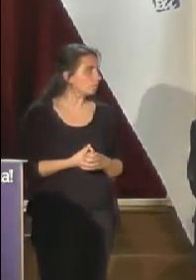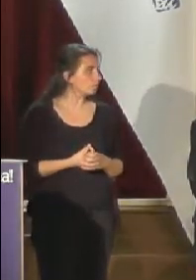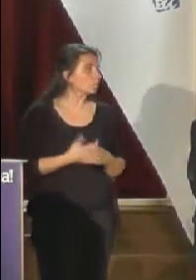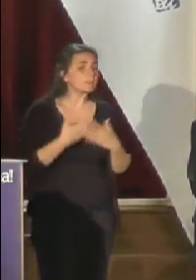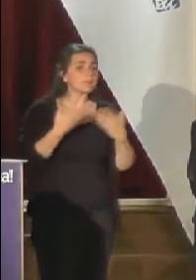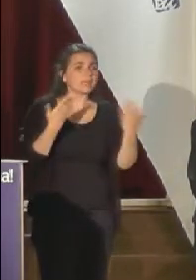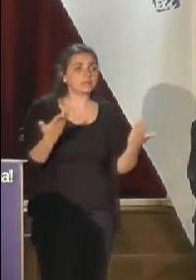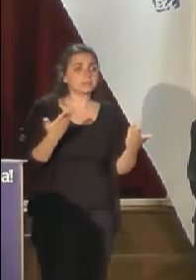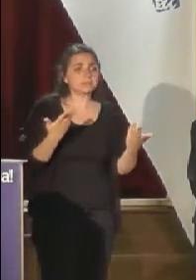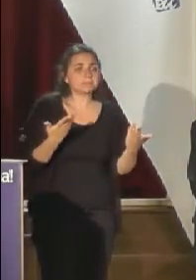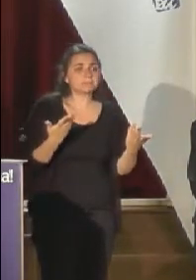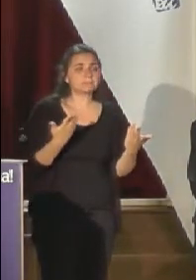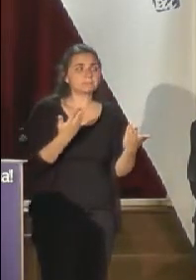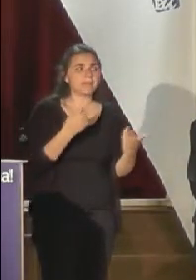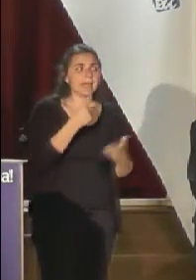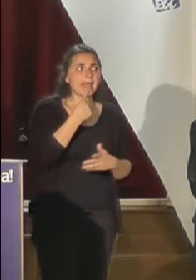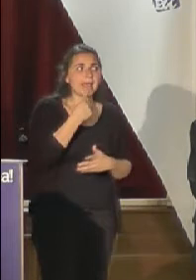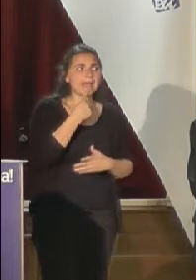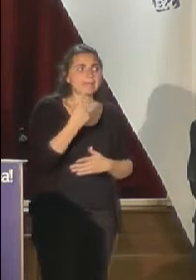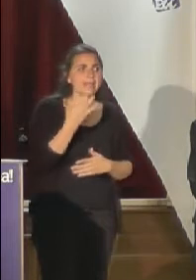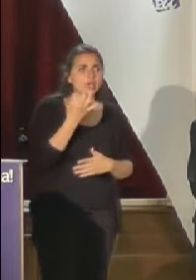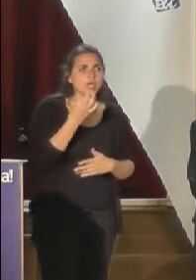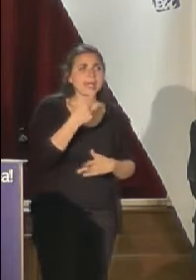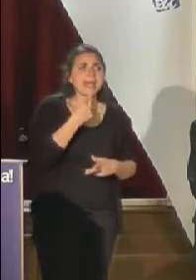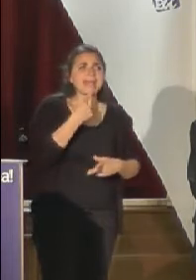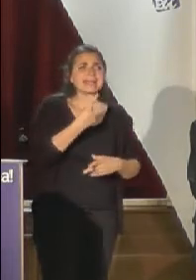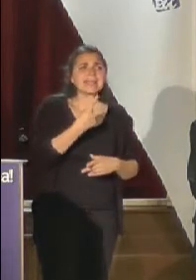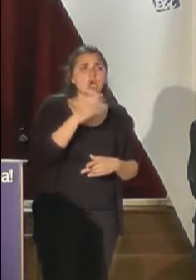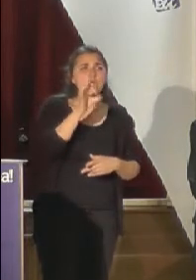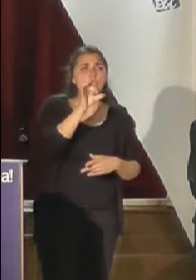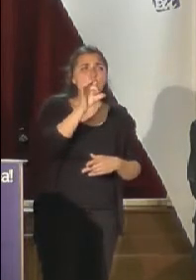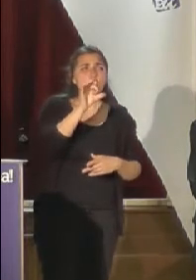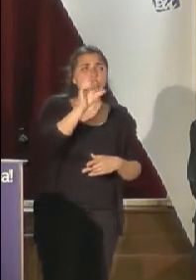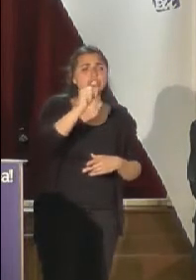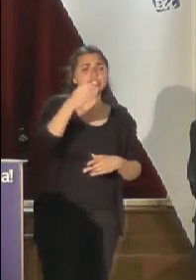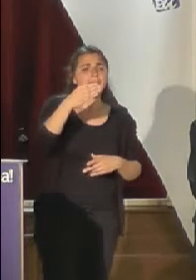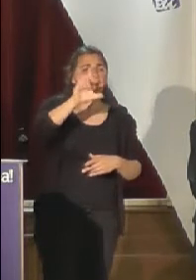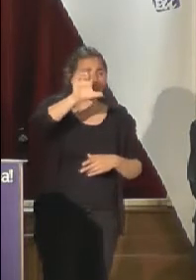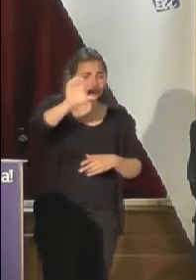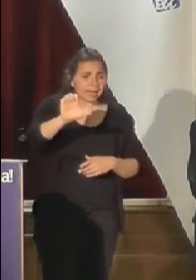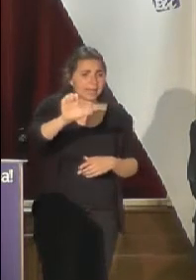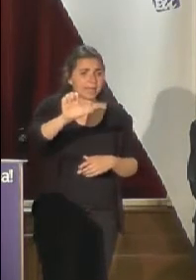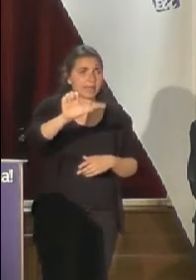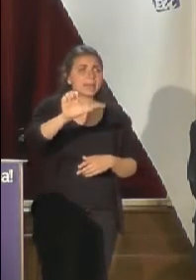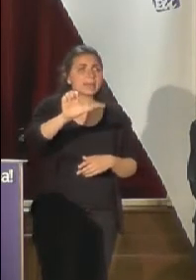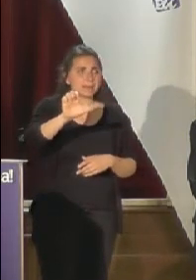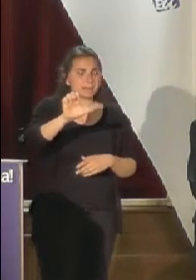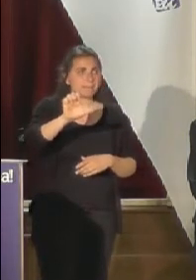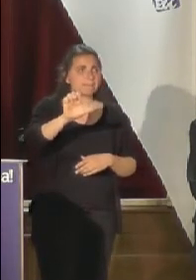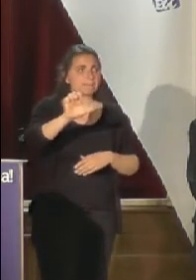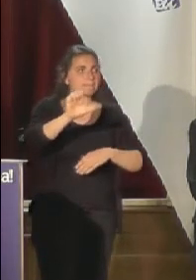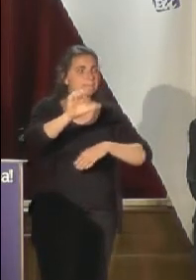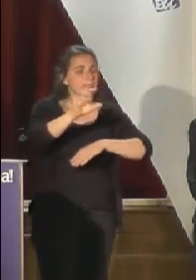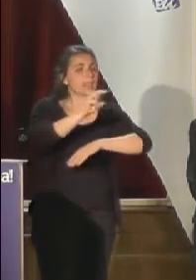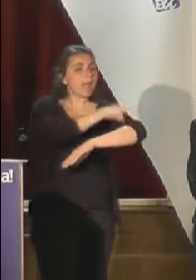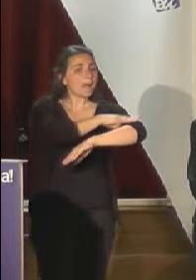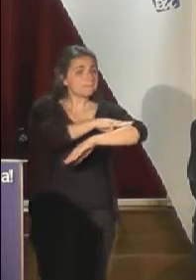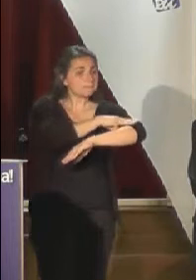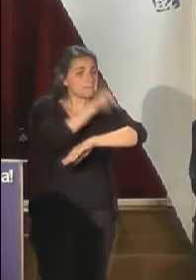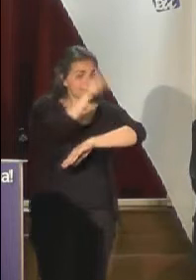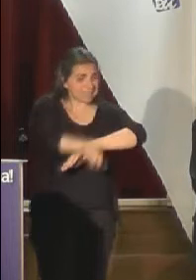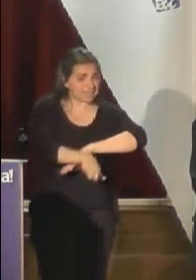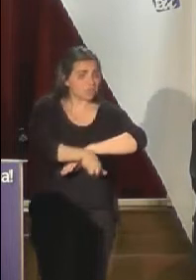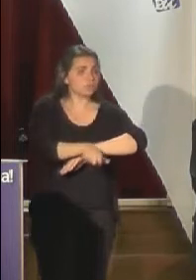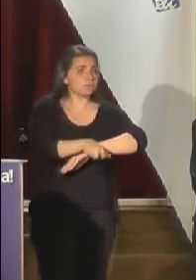Pois dixeron que, como dixo Schäuble, ese ministro da Unión